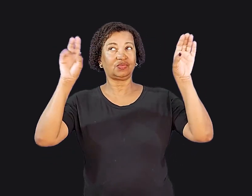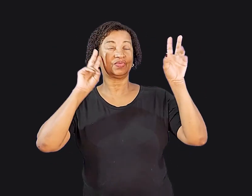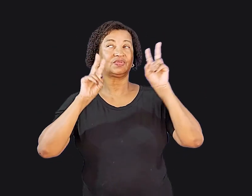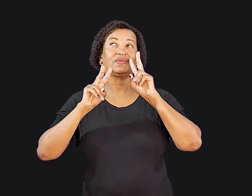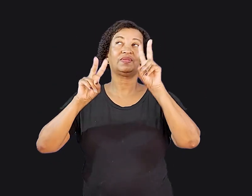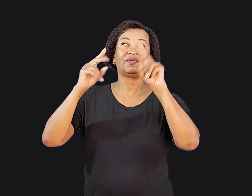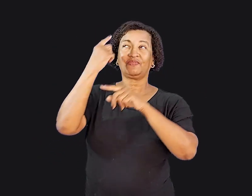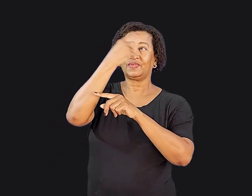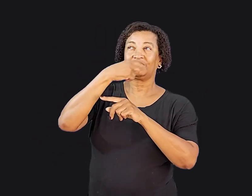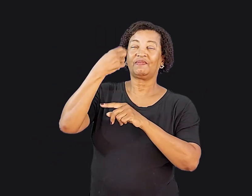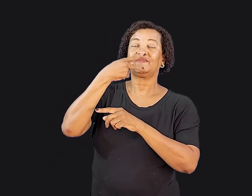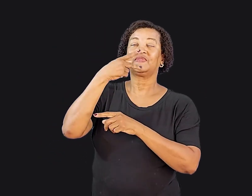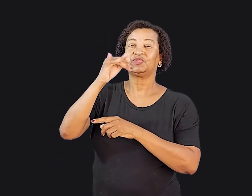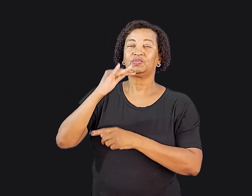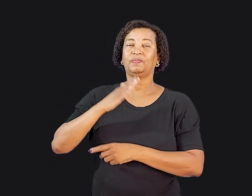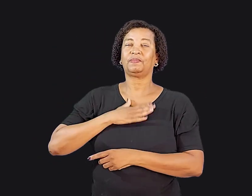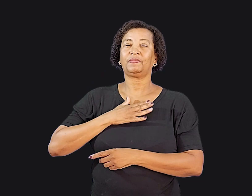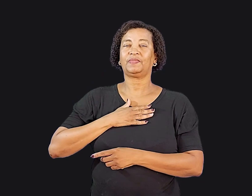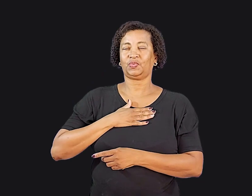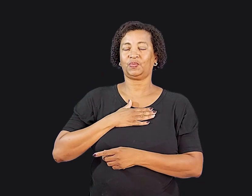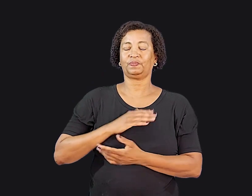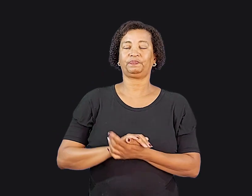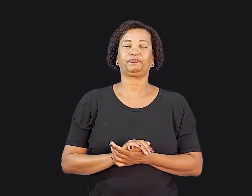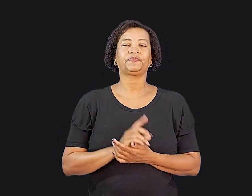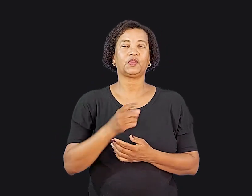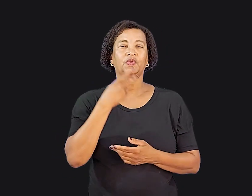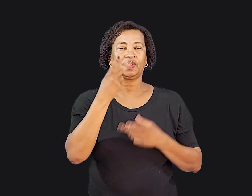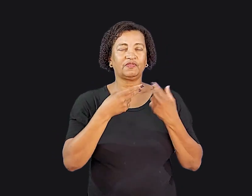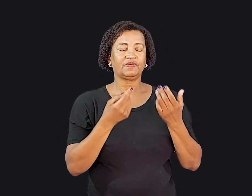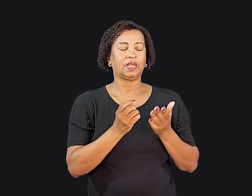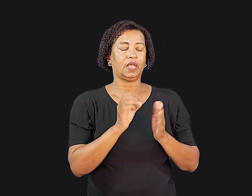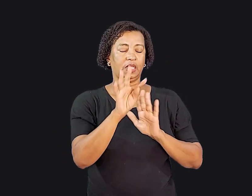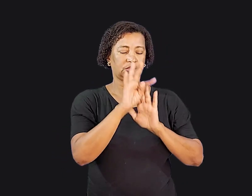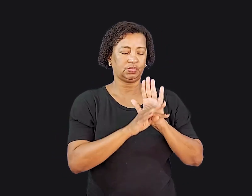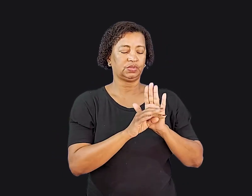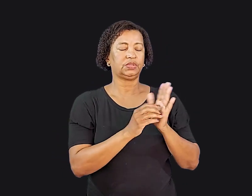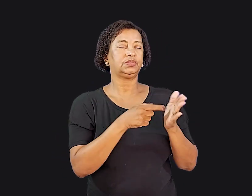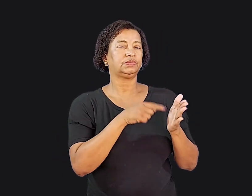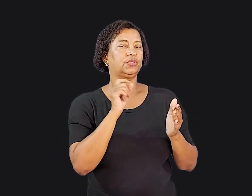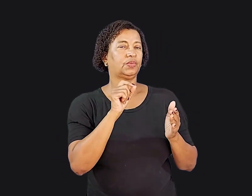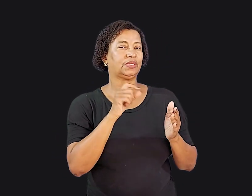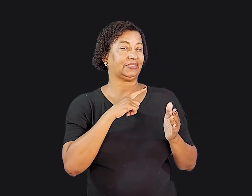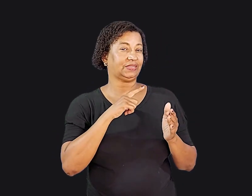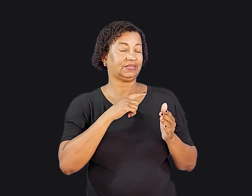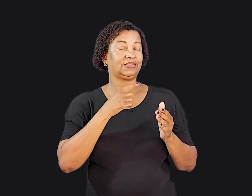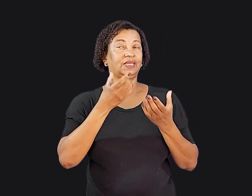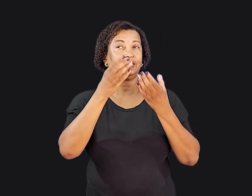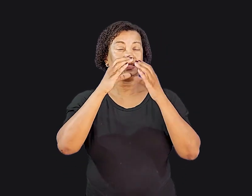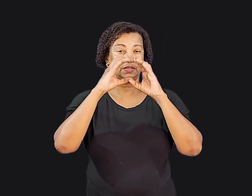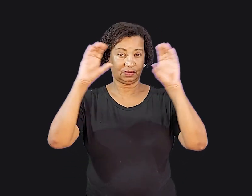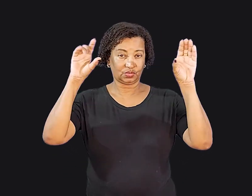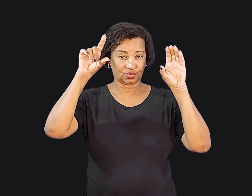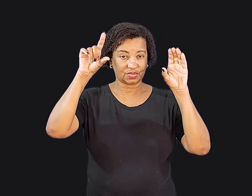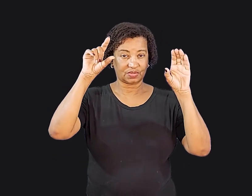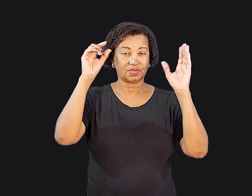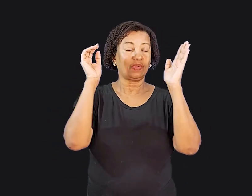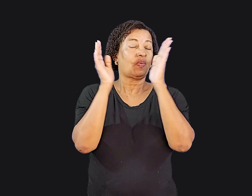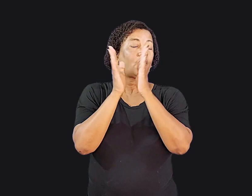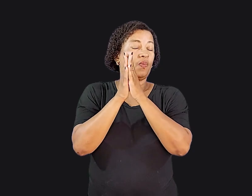Pai Celeste." A verdade que quero destacar nessa passagem bíblica é a existência de anjos da guarda. Você acredita